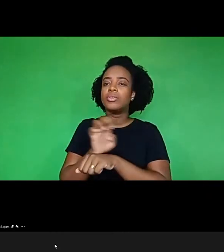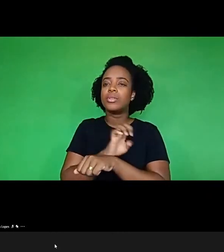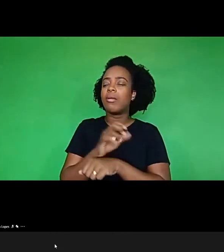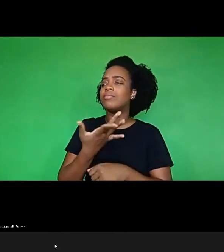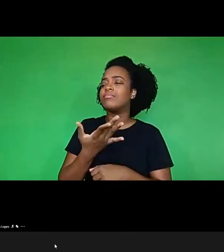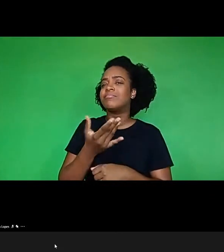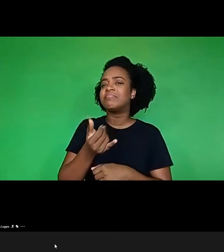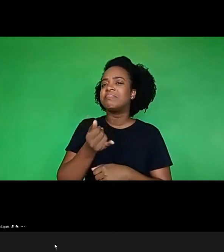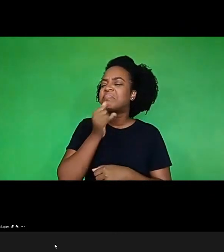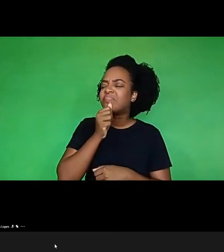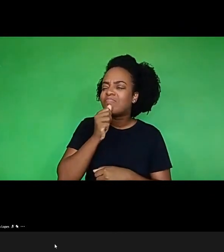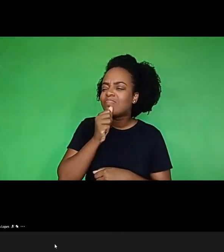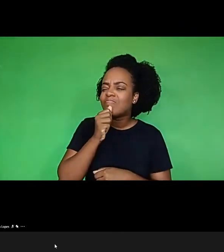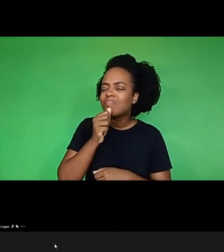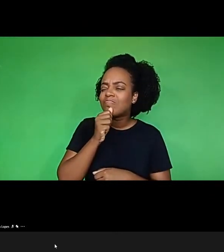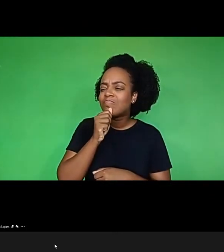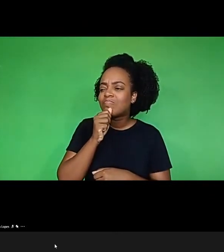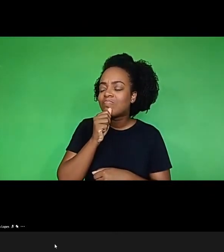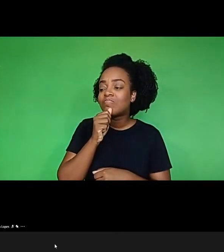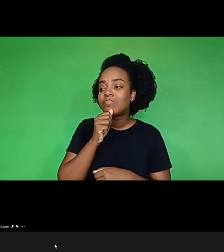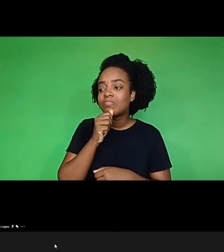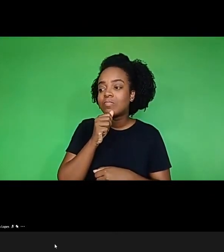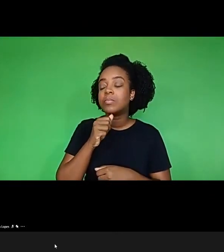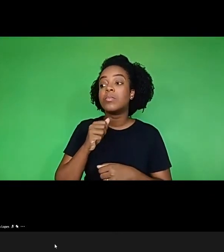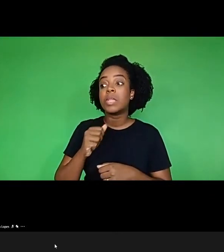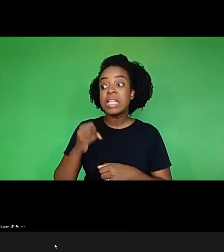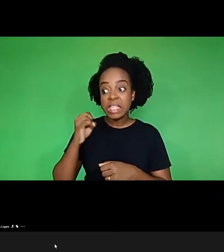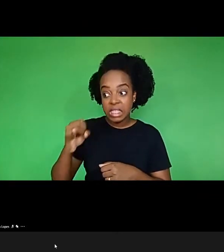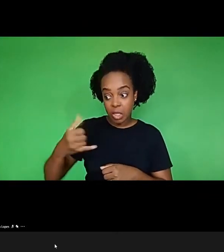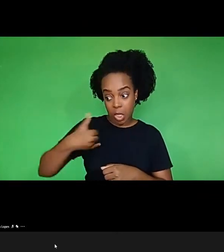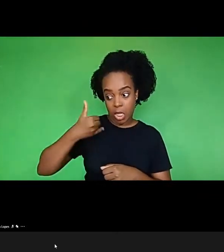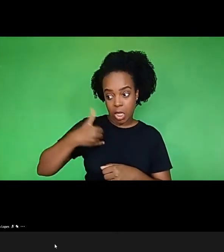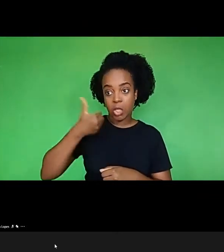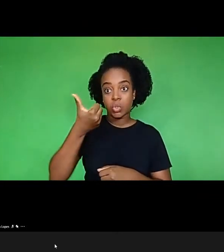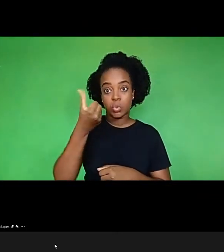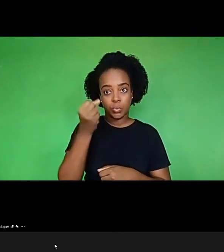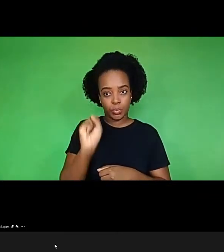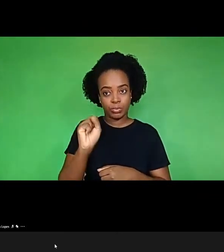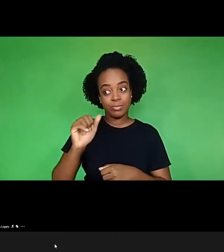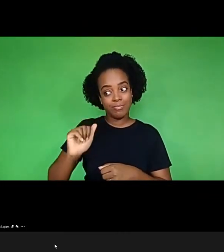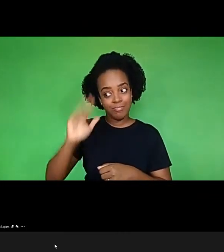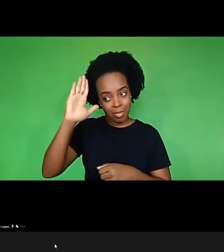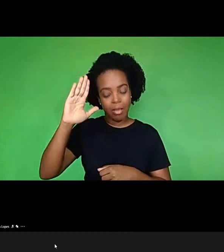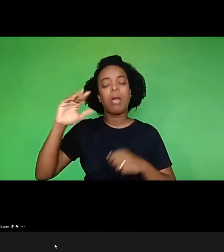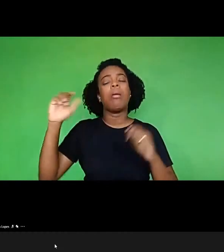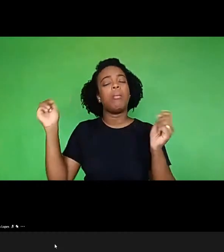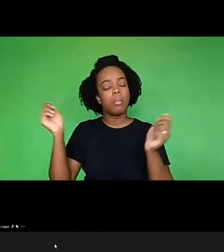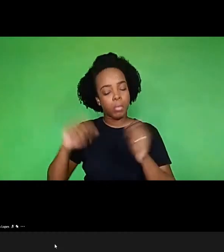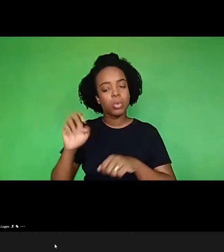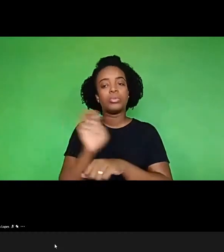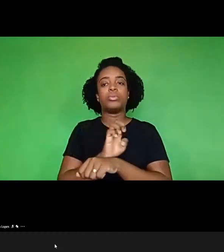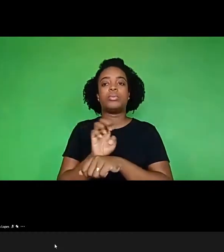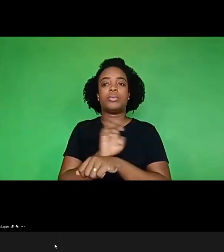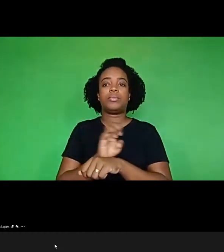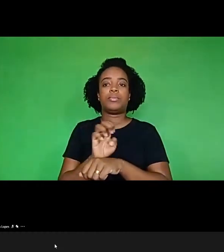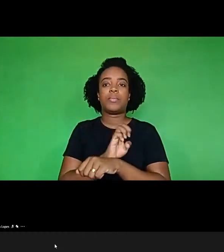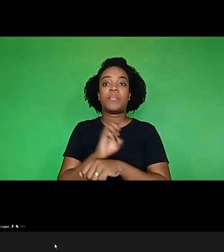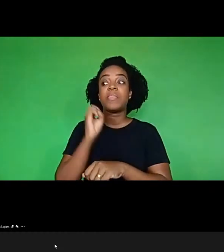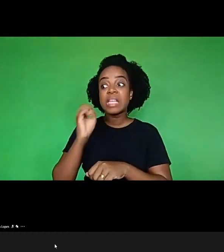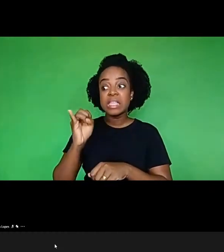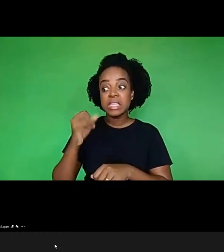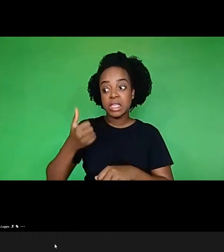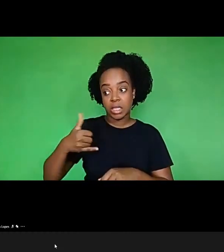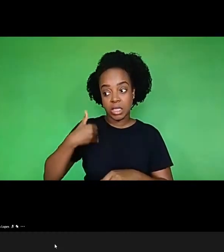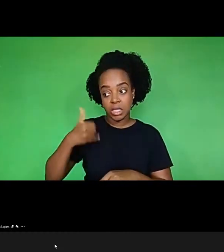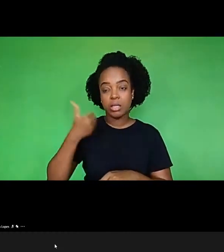de 18 está vedado, não pode, ok? Tá? Não pode fazer estágio. Acima de 18, converse com